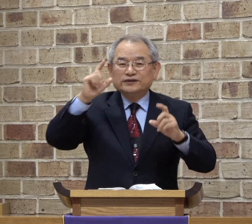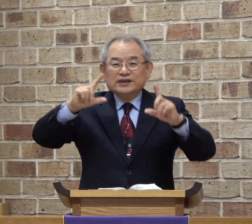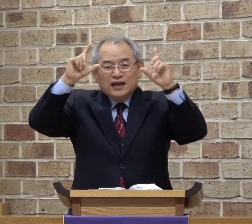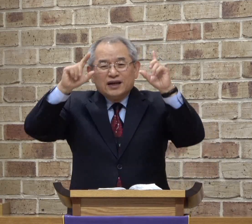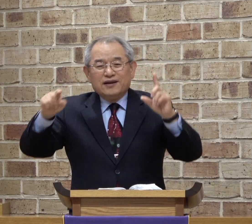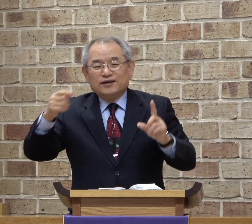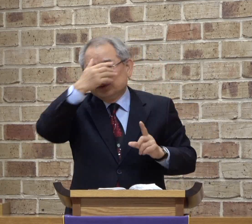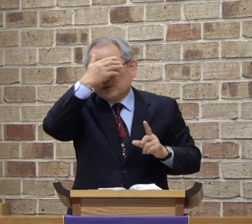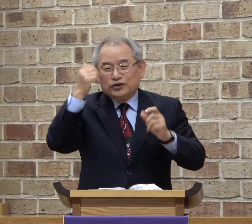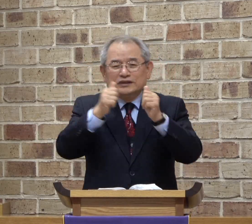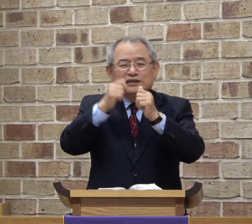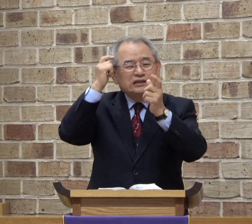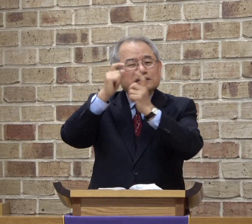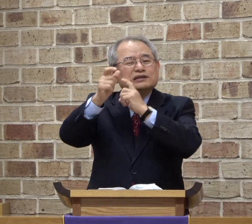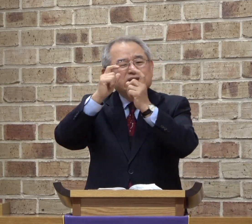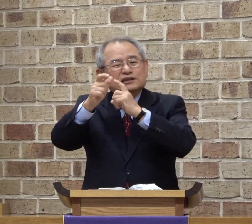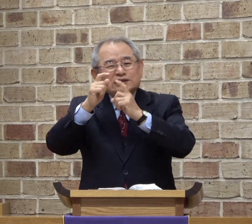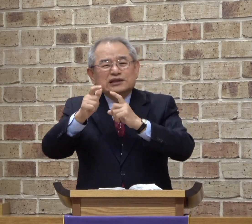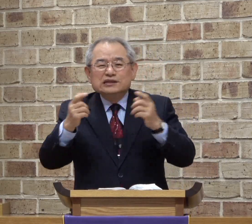너무 귀한 내용이 들어있습니다.